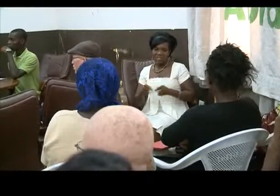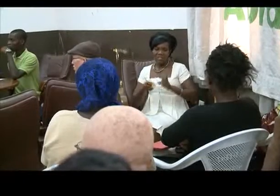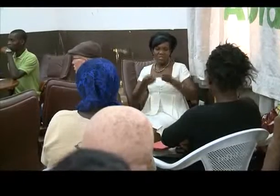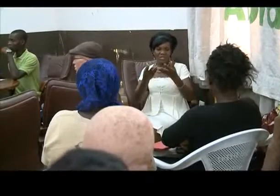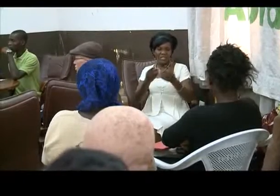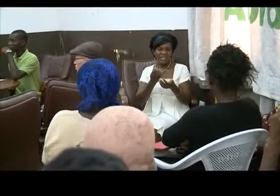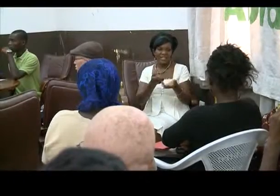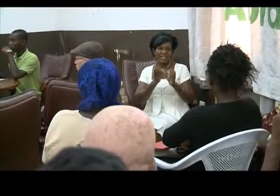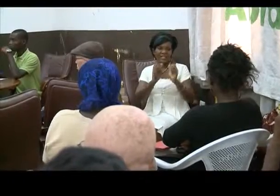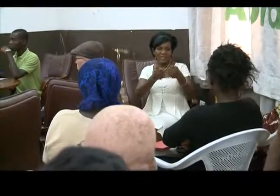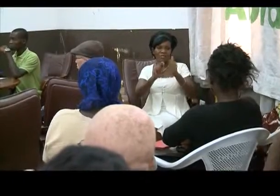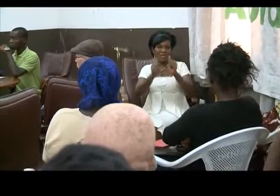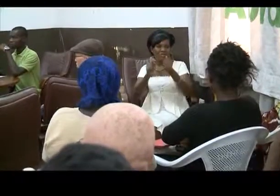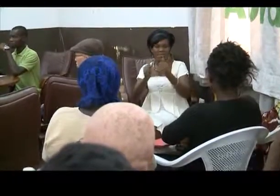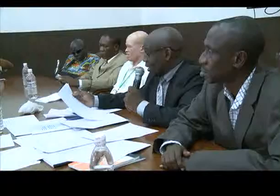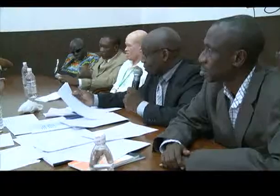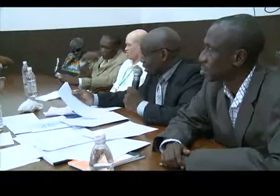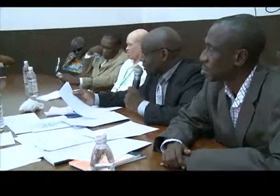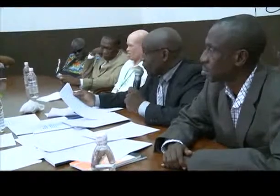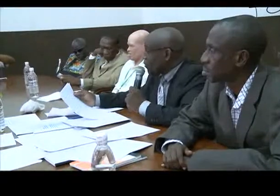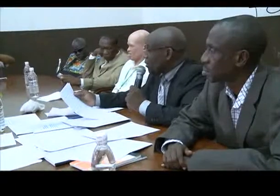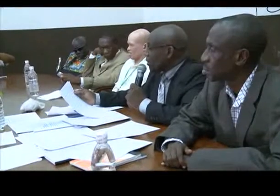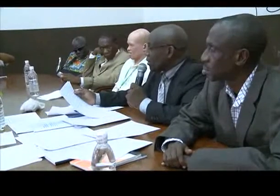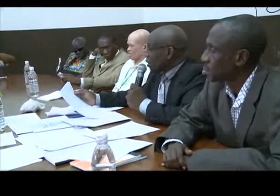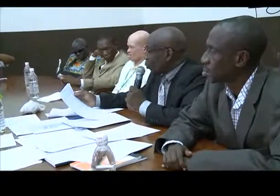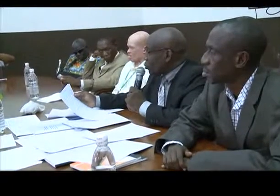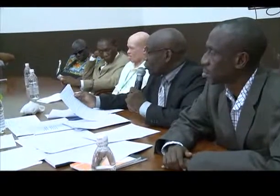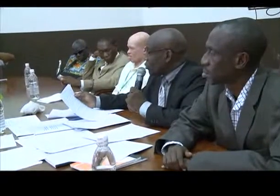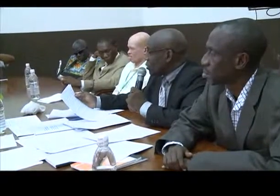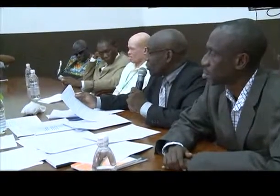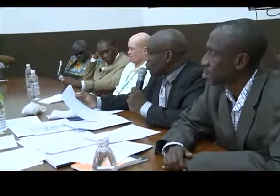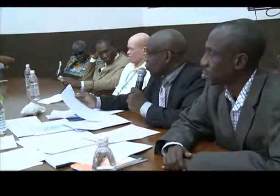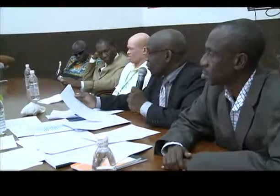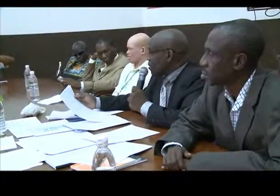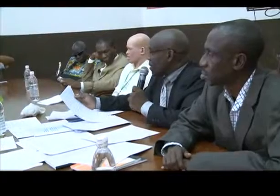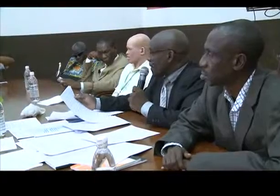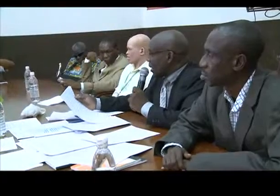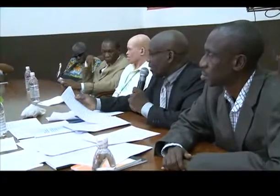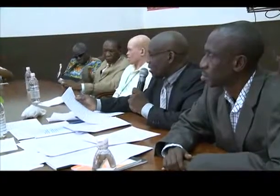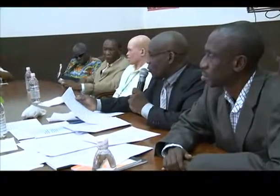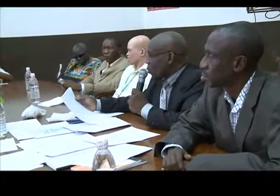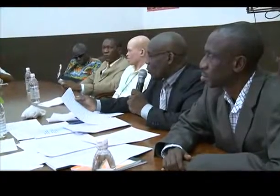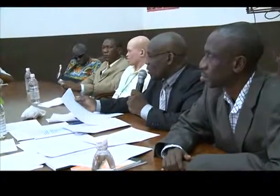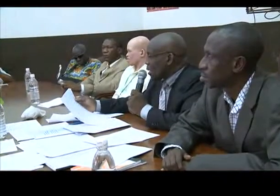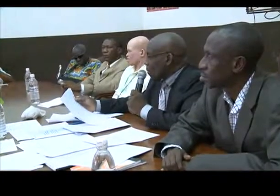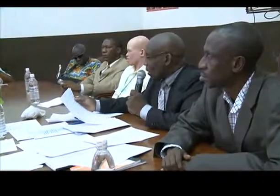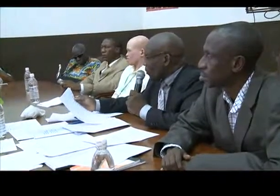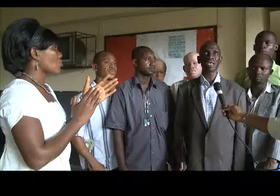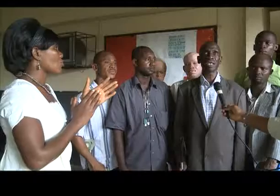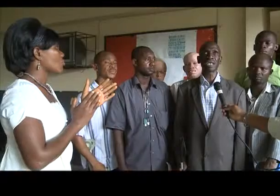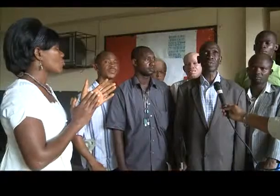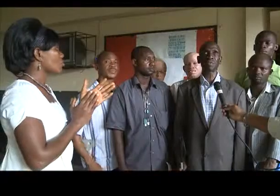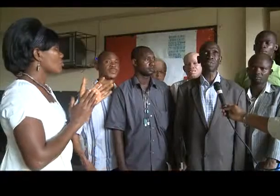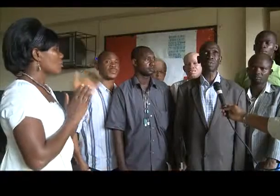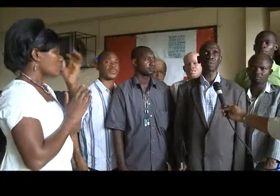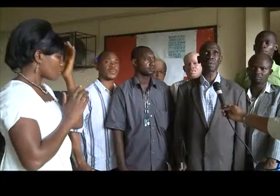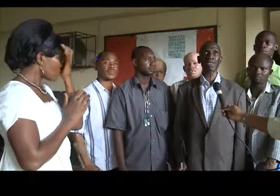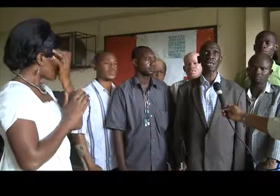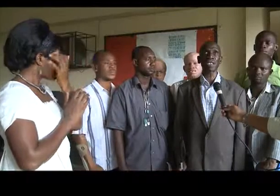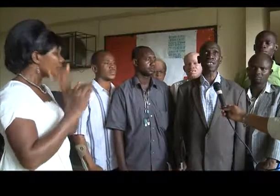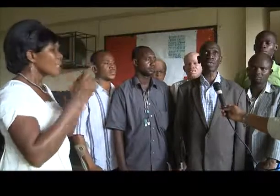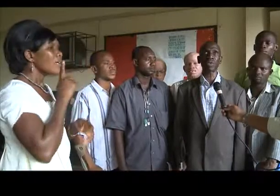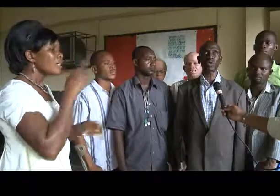les autres. En Côte d'Ivoire, l'on en dénombre 3 millions. Ils plaident pour l'amélioration de leurs conditions de vie et de travail. Il est difficile